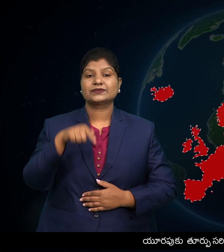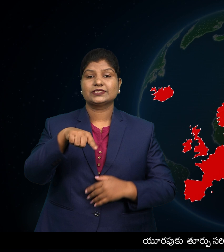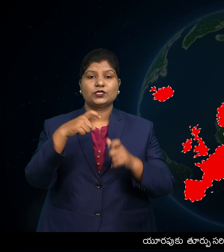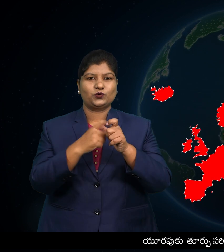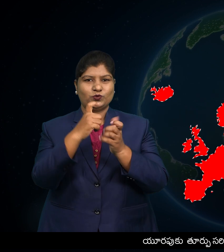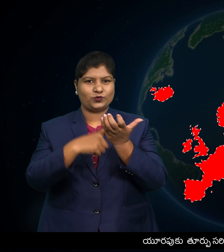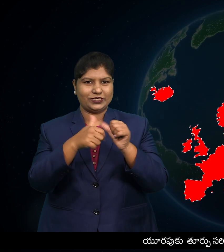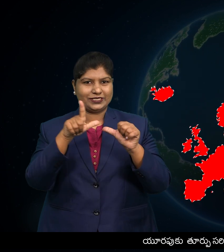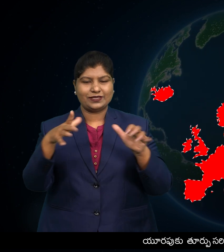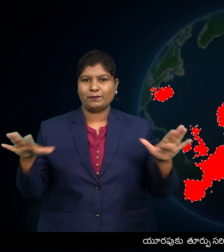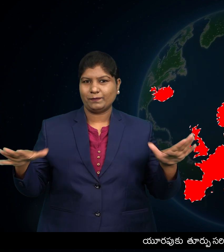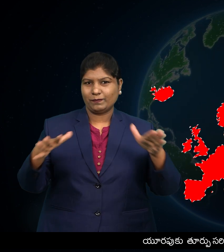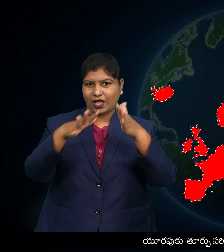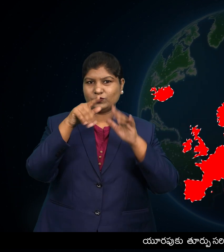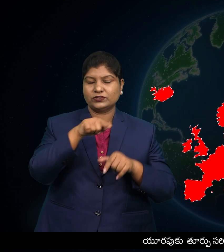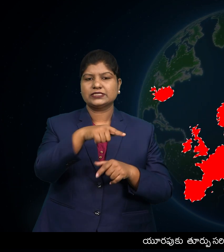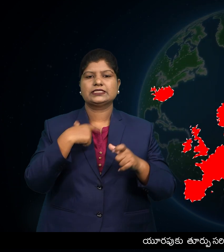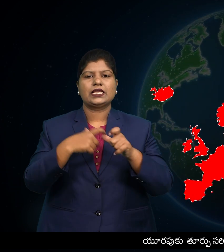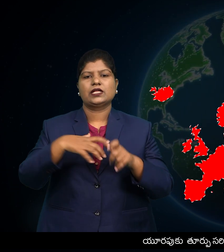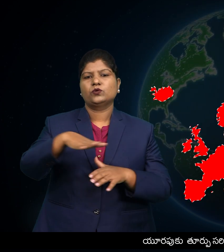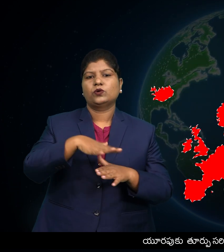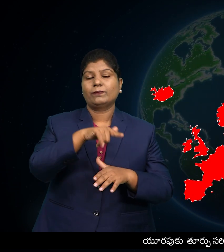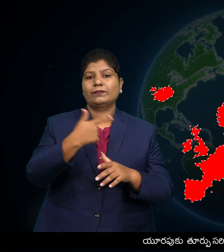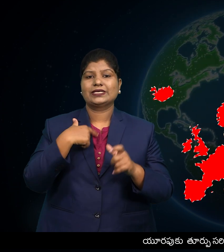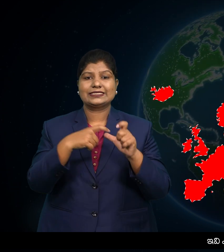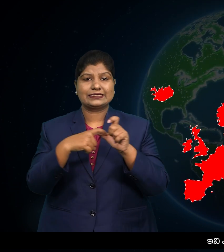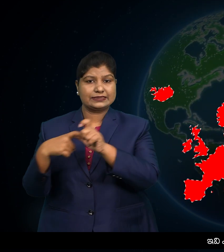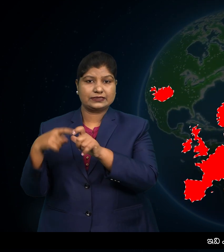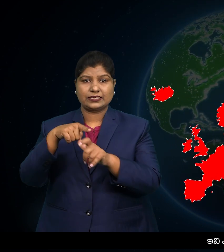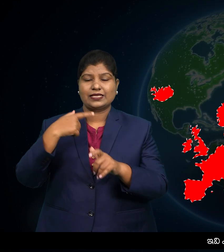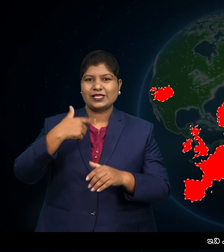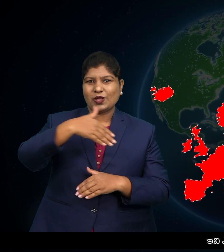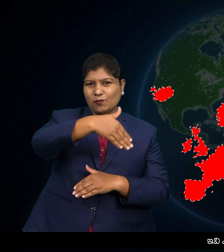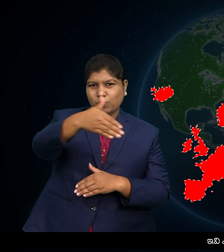యూరప్కు తూర్పు సరిహద్దుగా యూరల్ పర్వతాలున్నాయి. ఇవి ఎక్కువ ఎత్తులో లేవు.